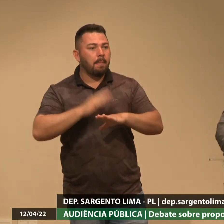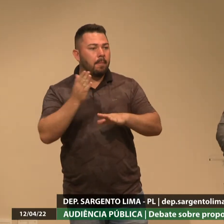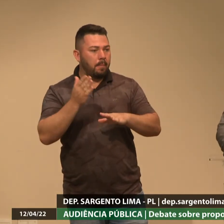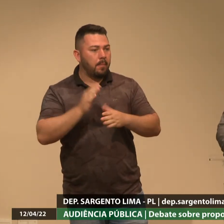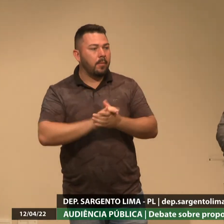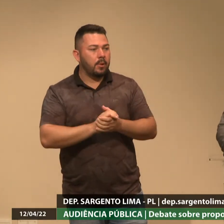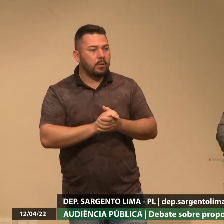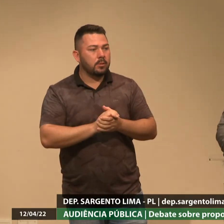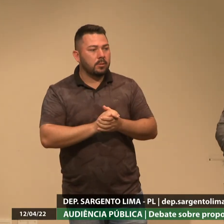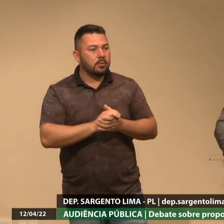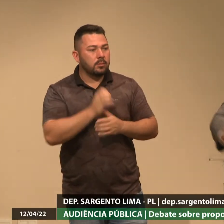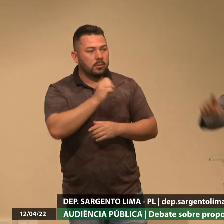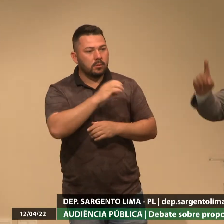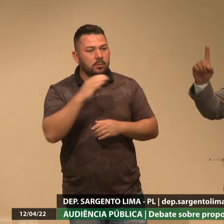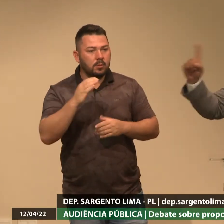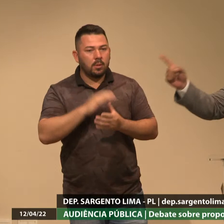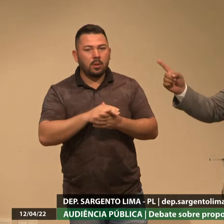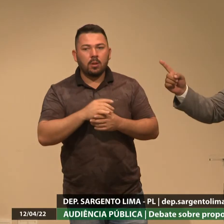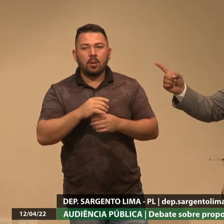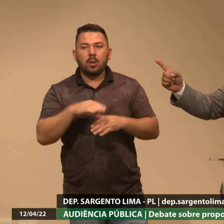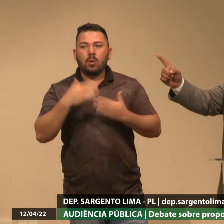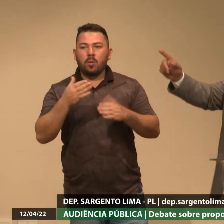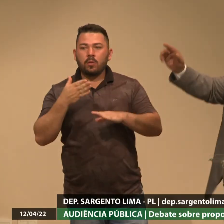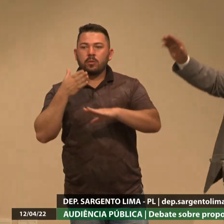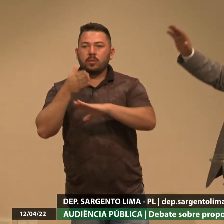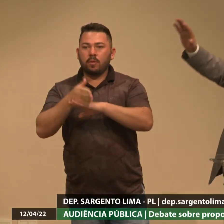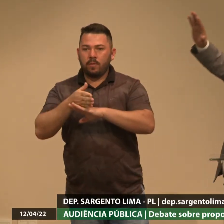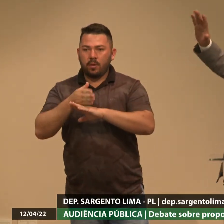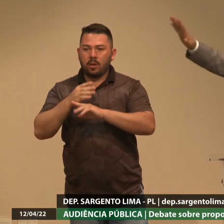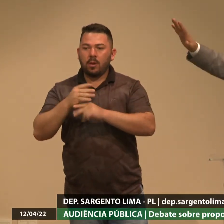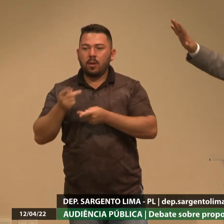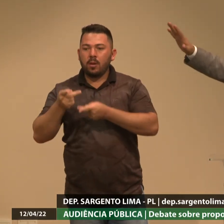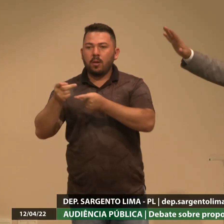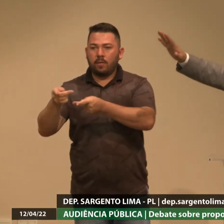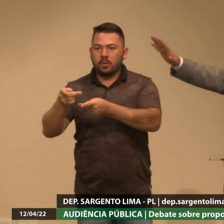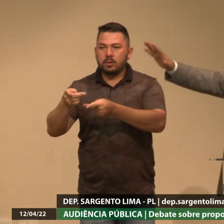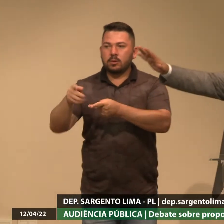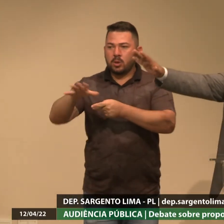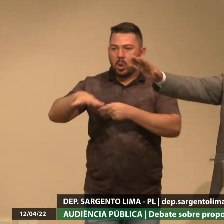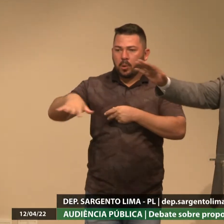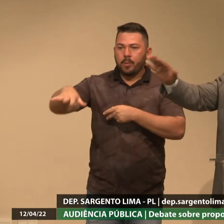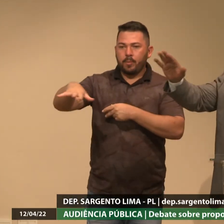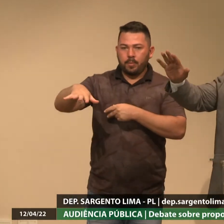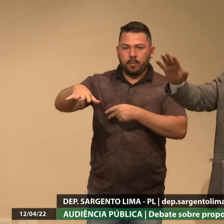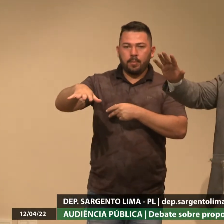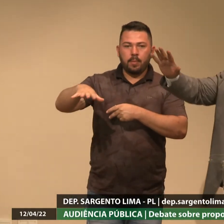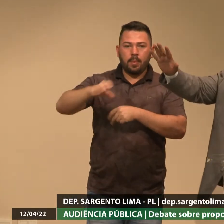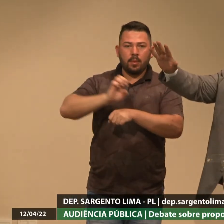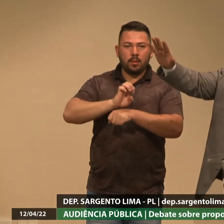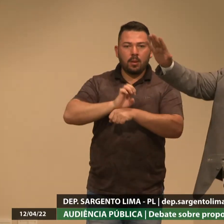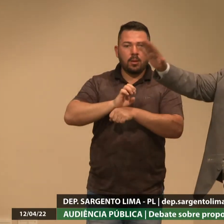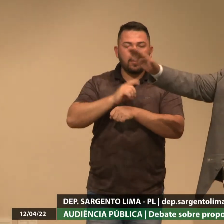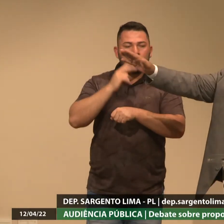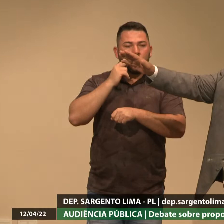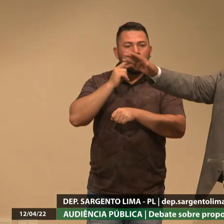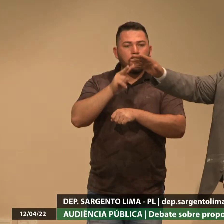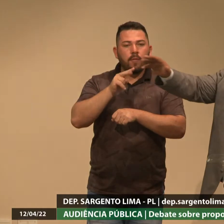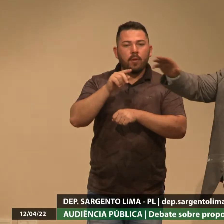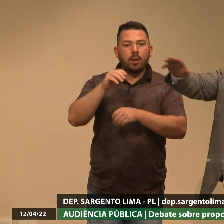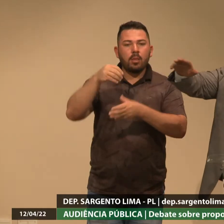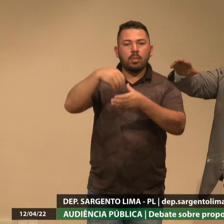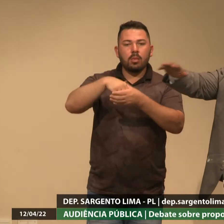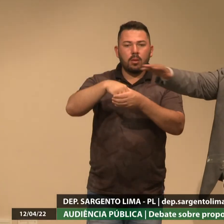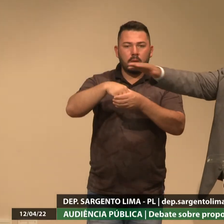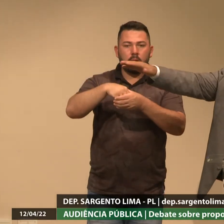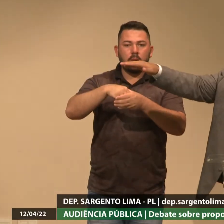caro e ninguém se dá conta disso quando você vai no estado vizinho e você entra na região metropolitana você consegue enxergar lá dentro lá